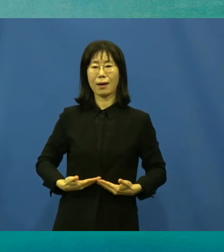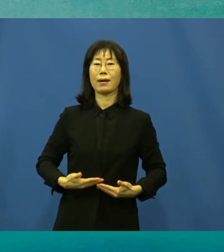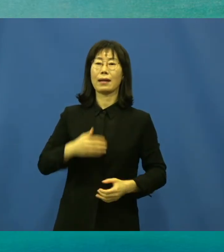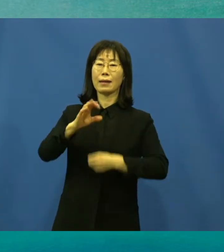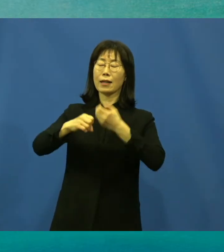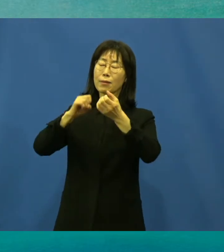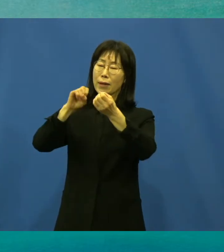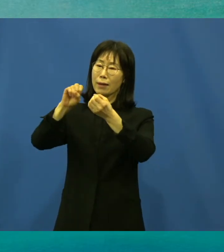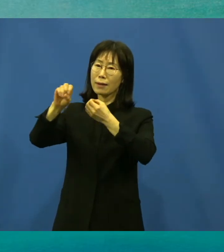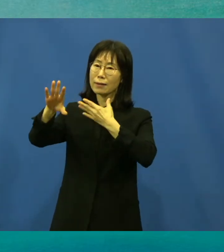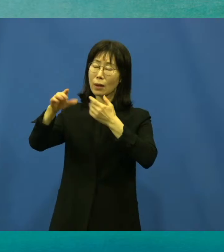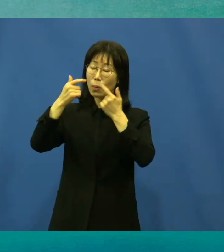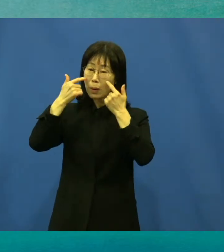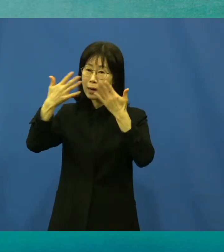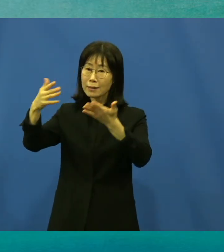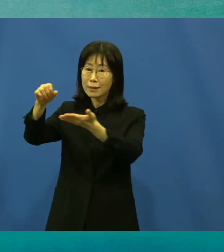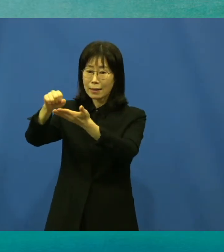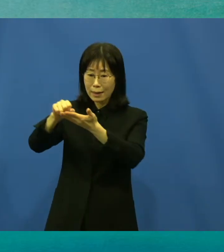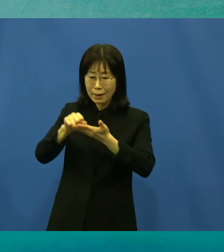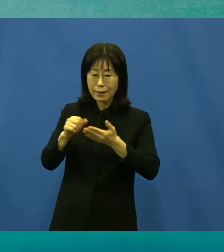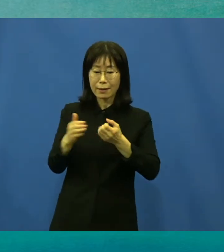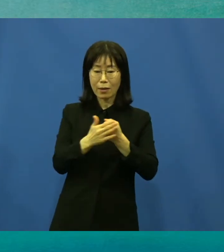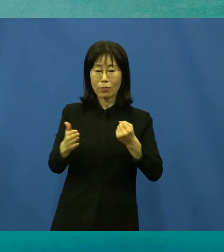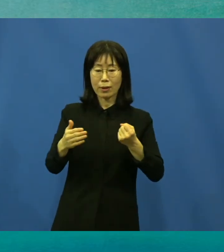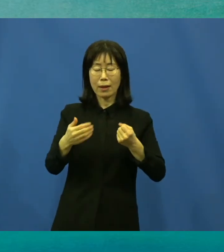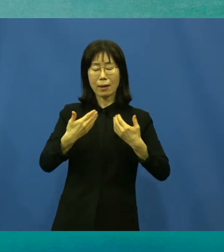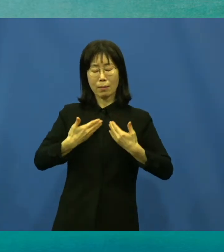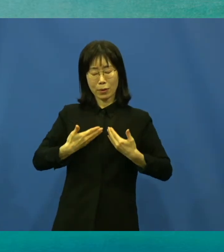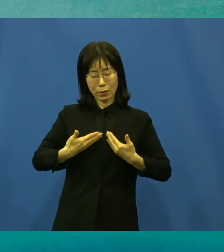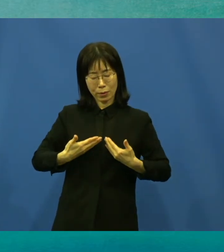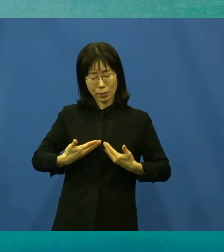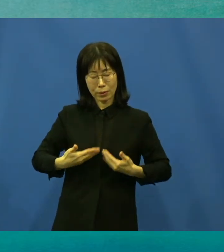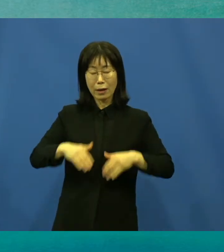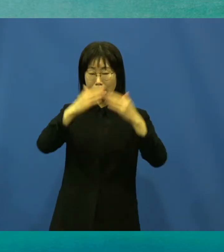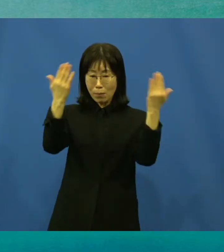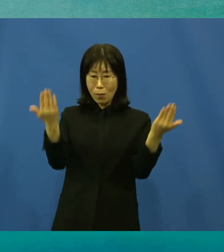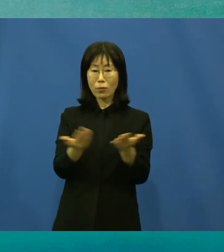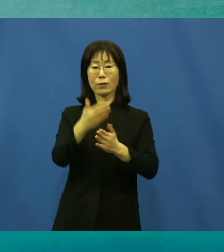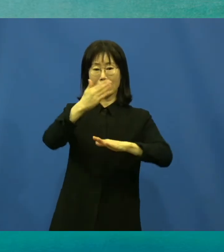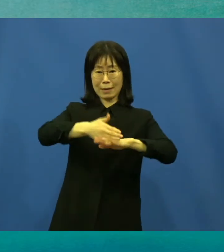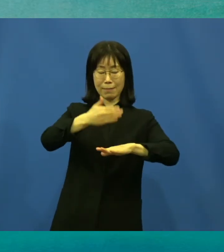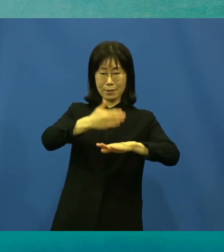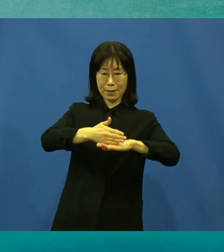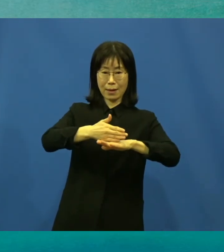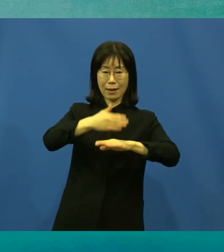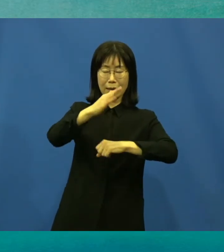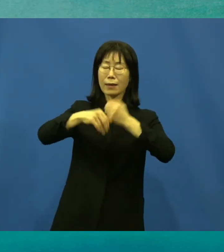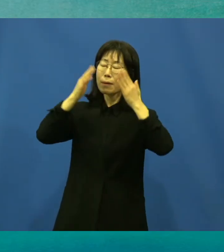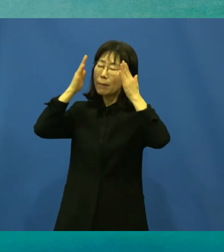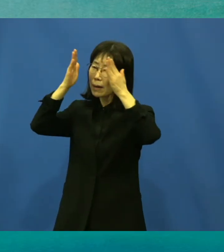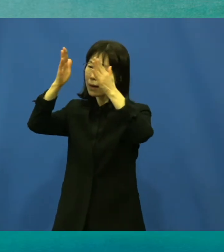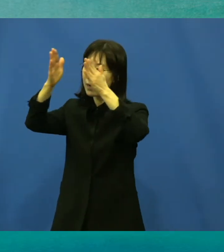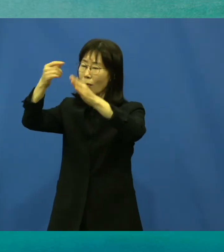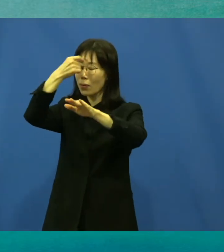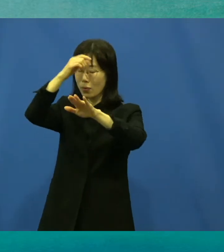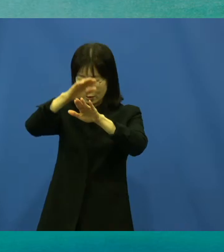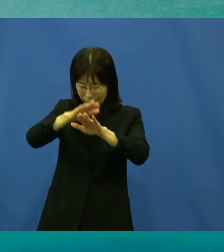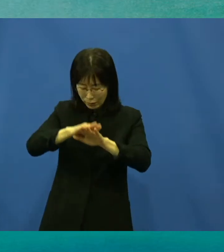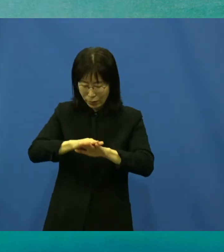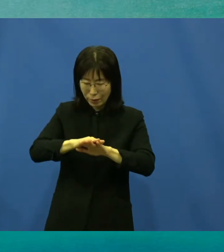돌아갑니다. 모든 것에 감사합니다. 그리고 하나님께 시선을 옮깁니다. 그리고 헌신을